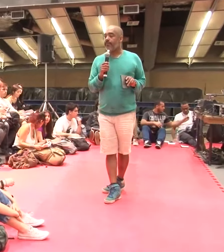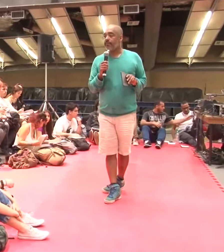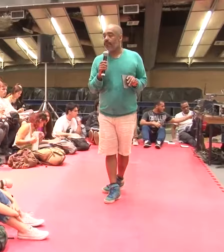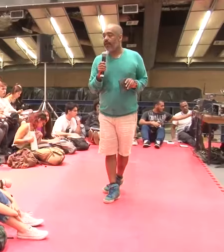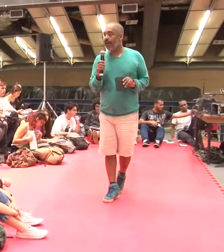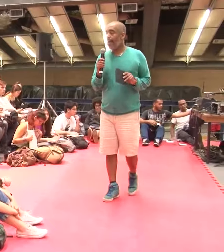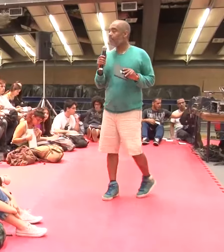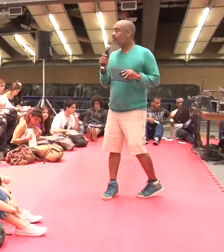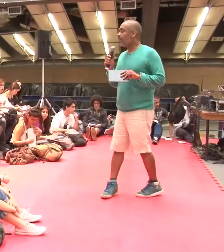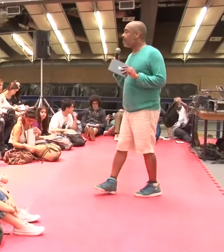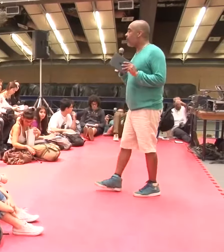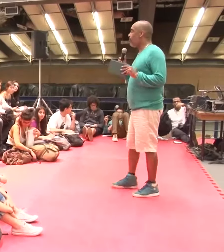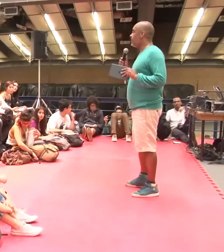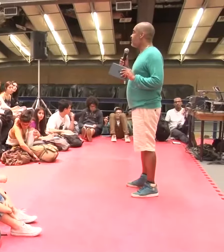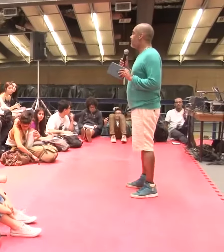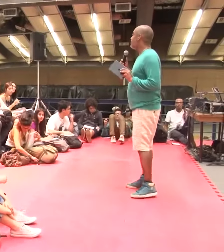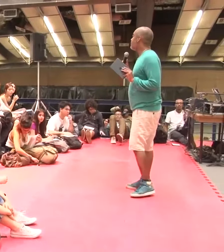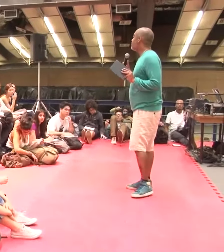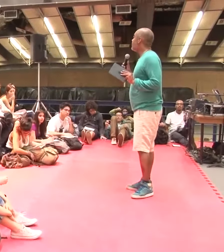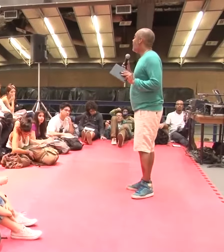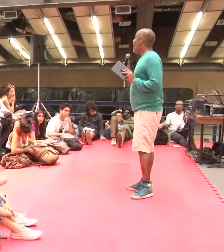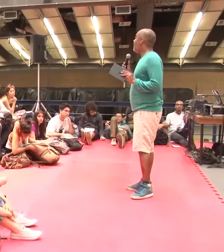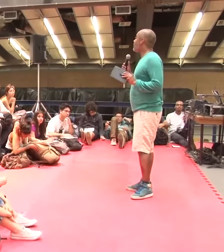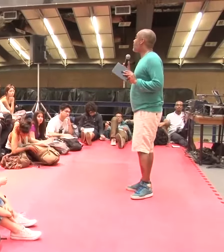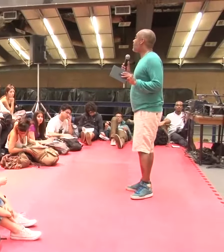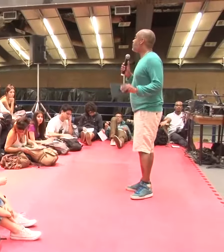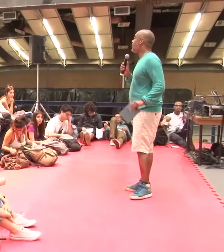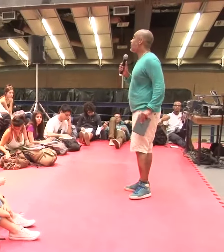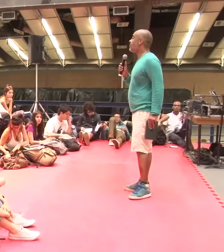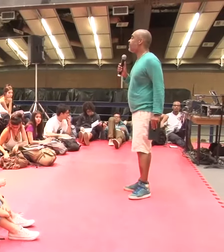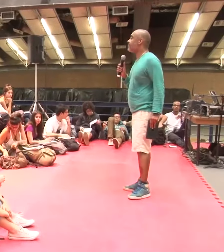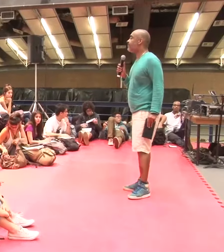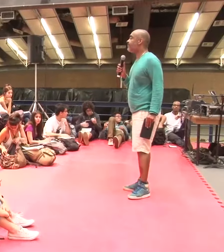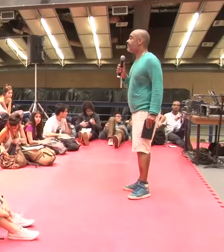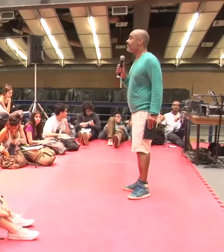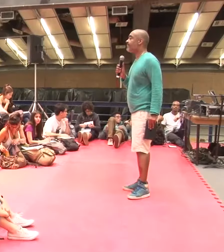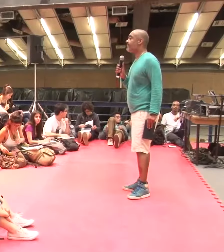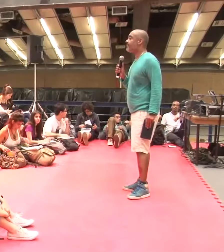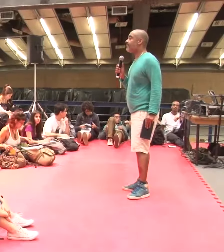Aparentemente, a estruturação do romance aponta para questões negativas.